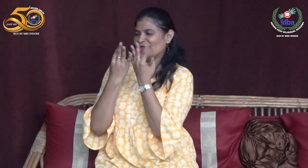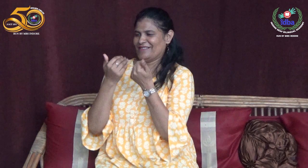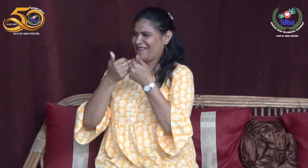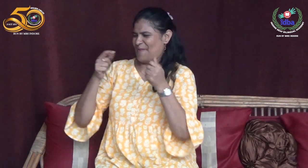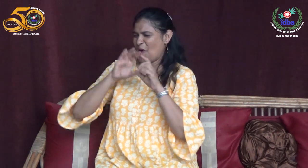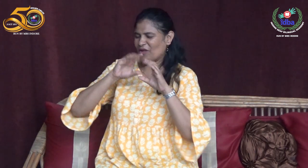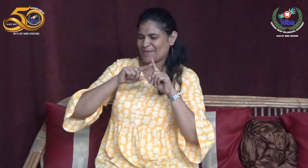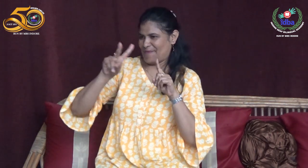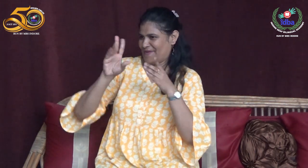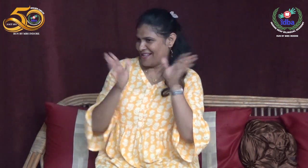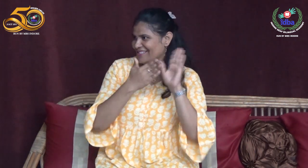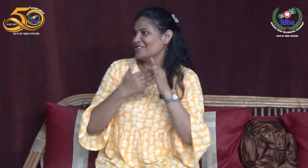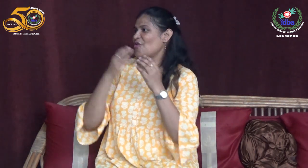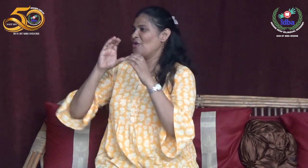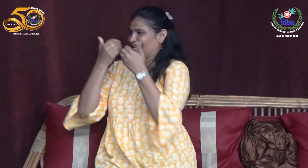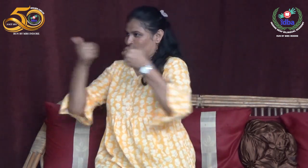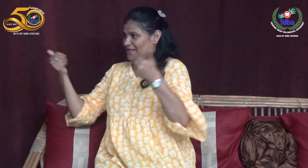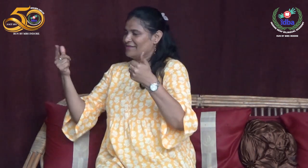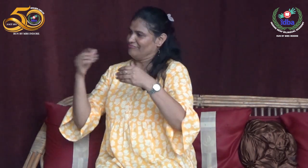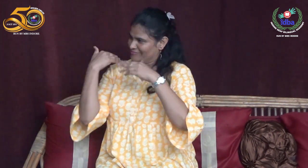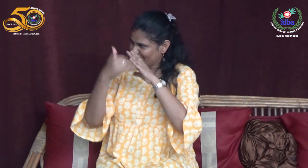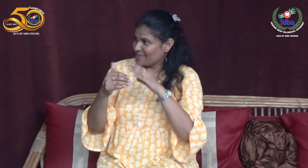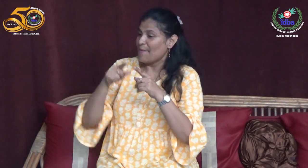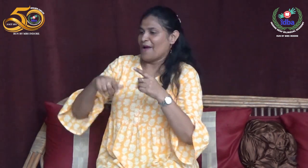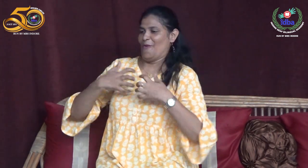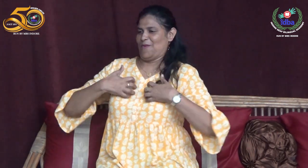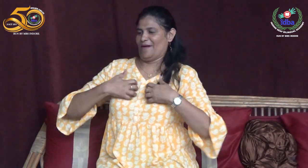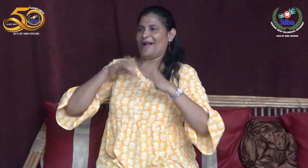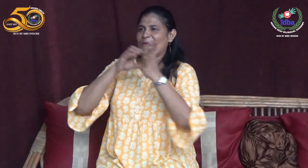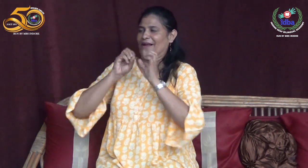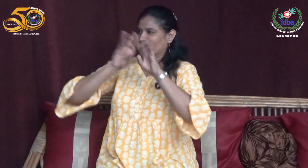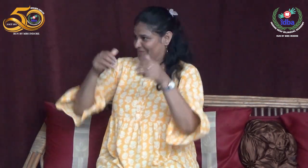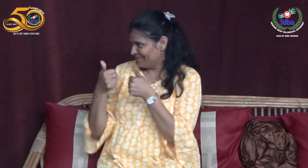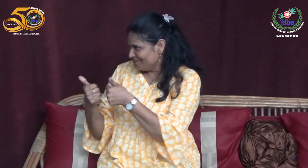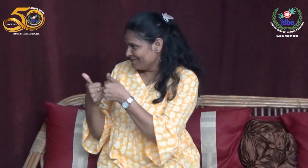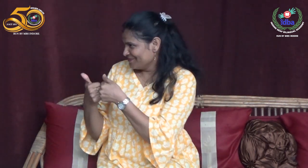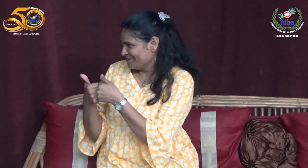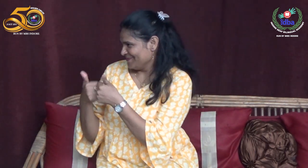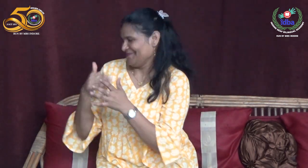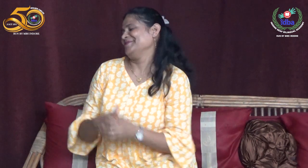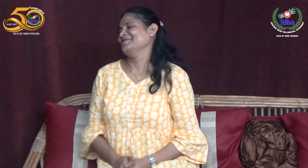अप्लाई करेंगे इसको, और कि क्लास 12 और कॉलेज के लिए अलग जो है मेल हो, अलग जो है एरिया हो और लोगो